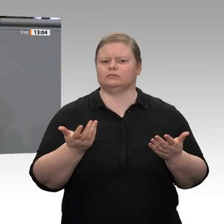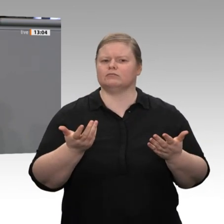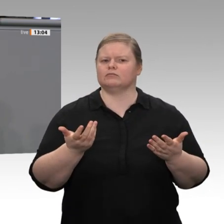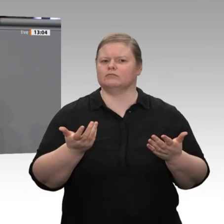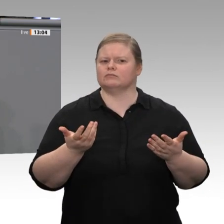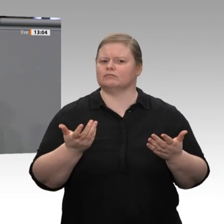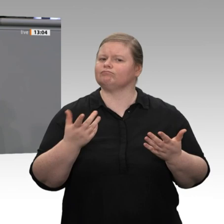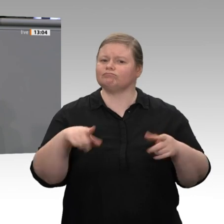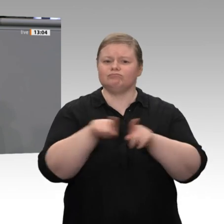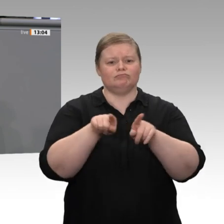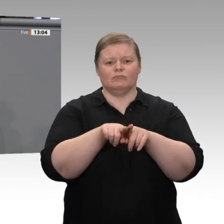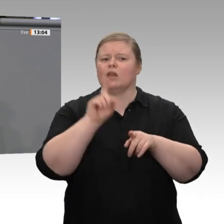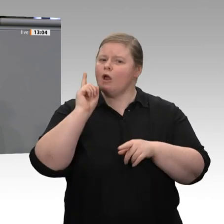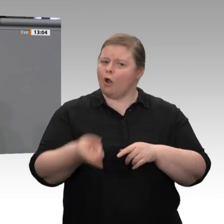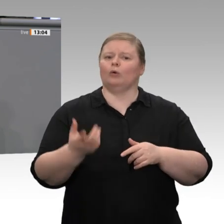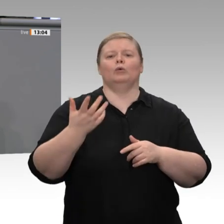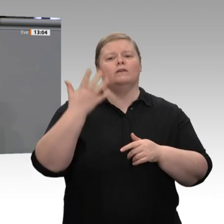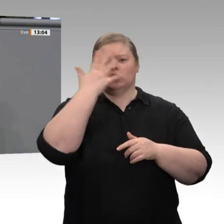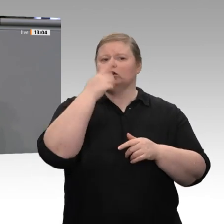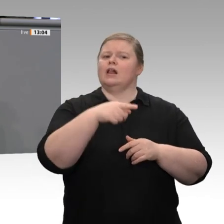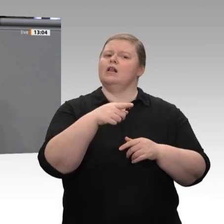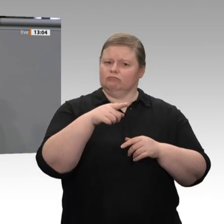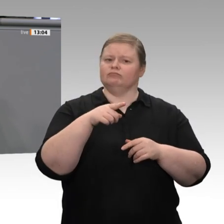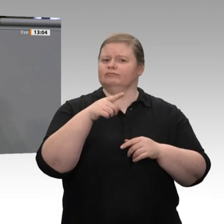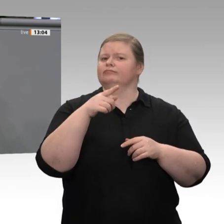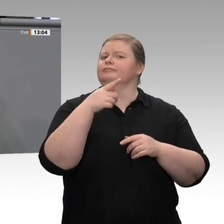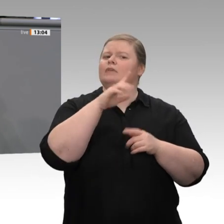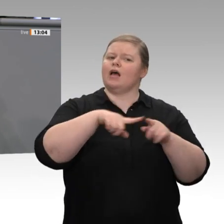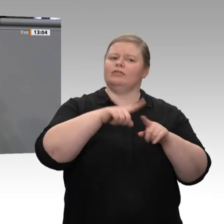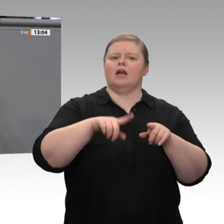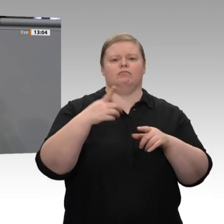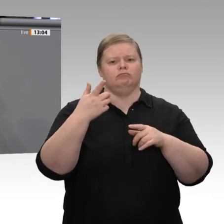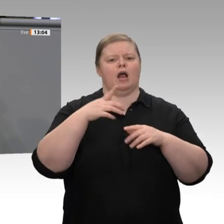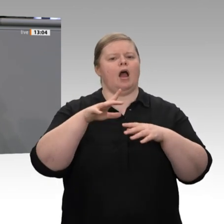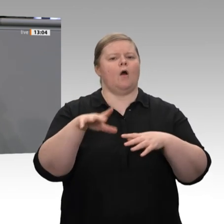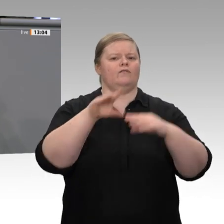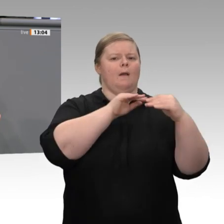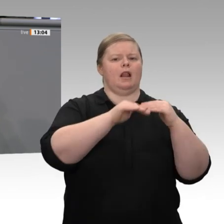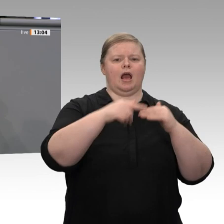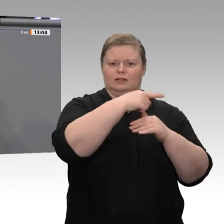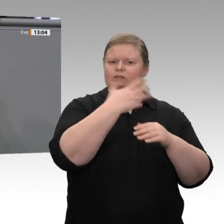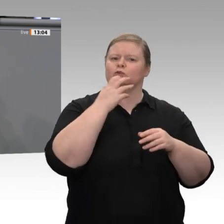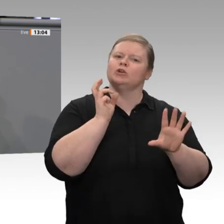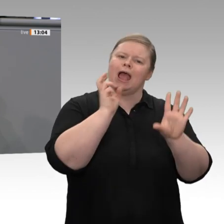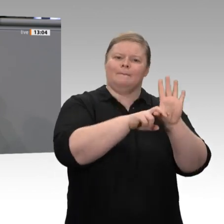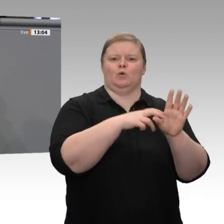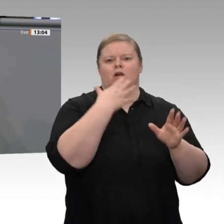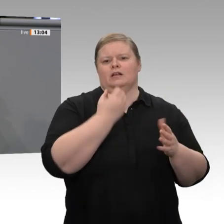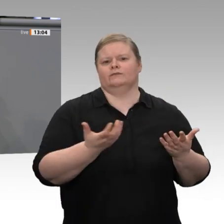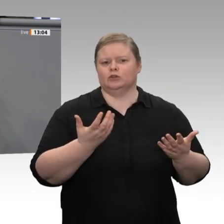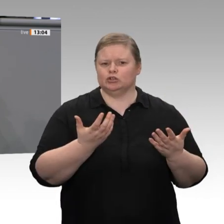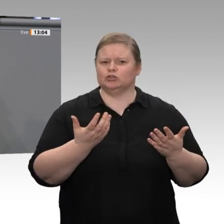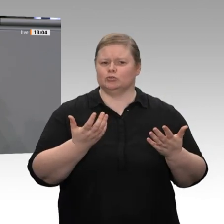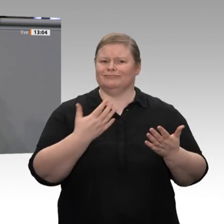ließen. Ich habe zahlreiche Schreiben bekommen von Betroffenen, zum Beispiel